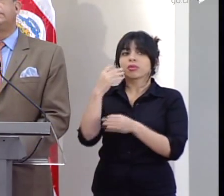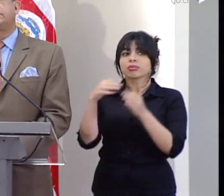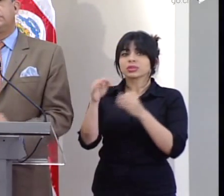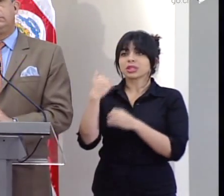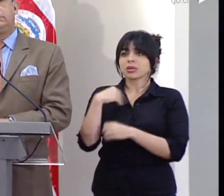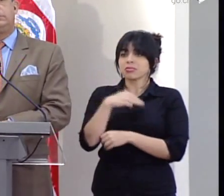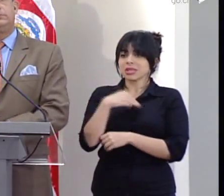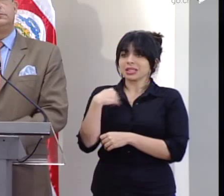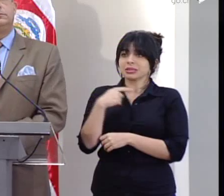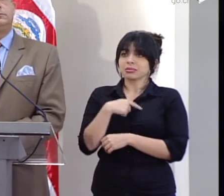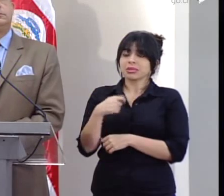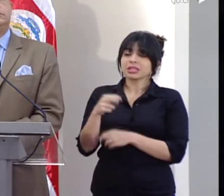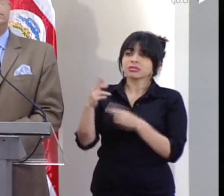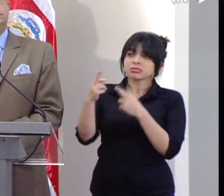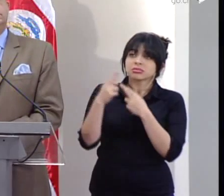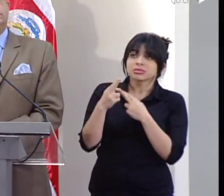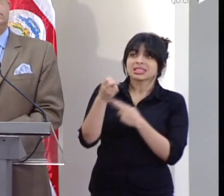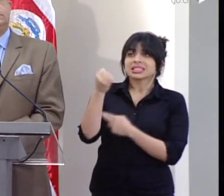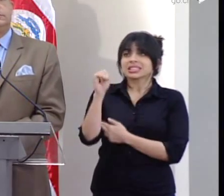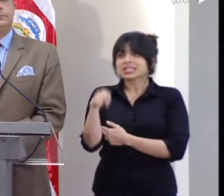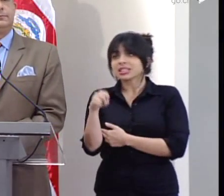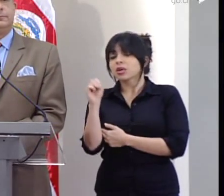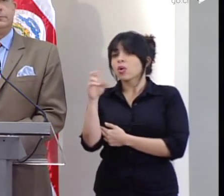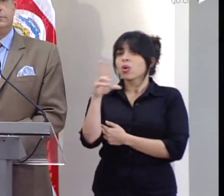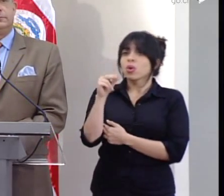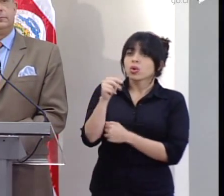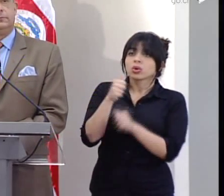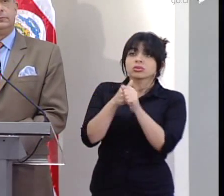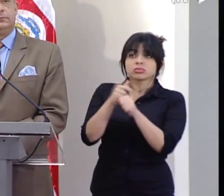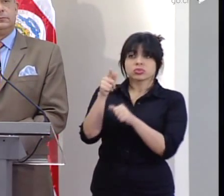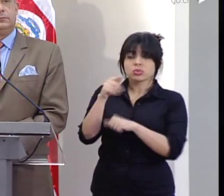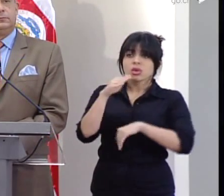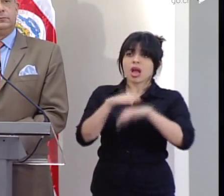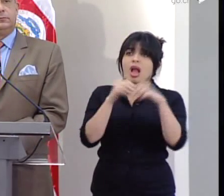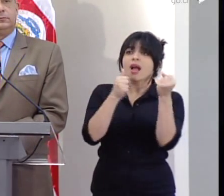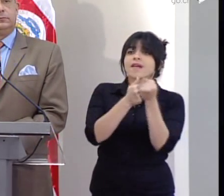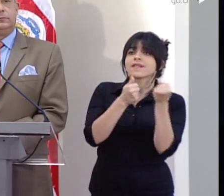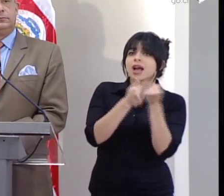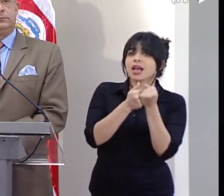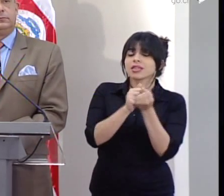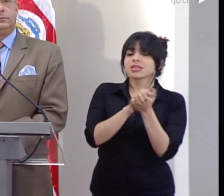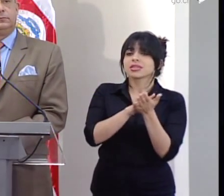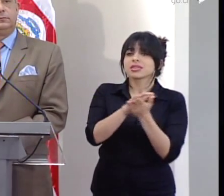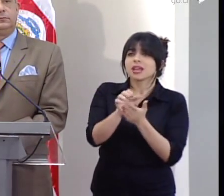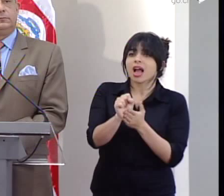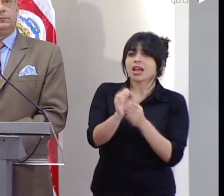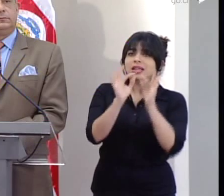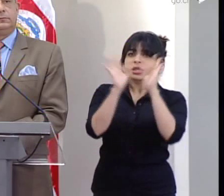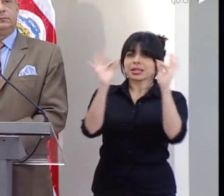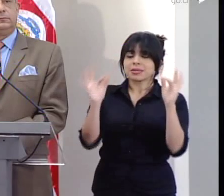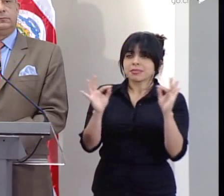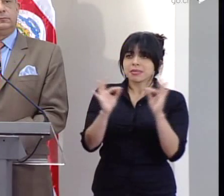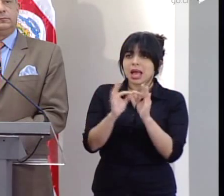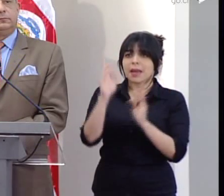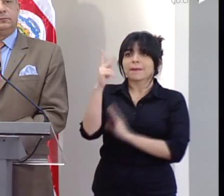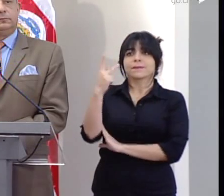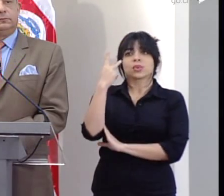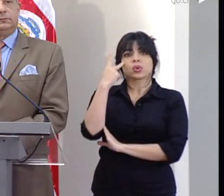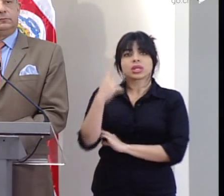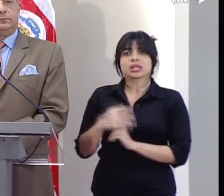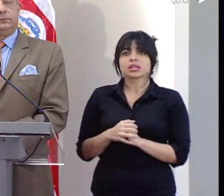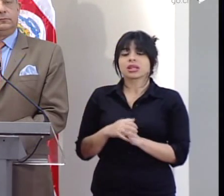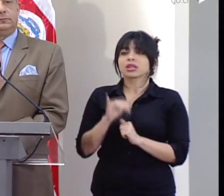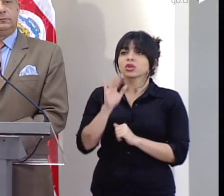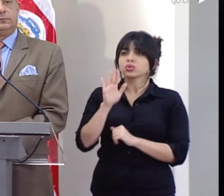Presidencia. ¿Sí o no lo va a seguir usted avalando el daño, el deterioro, la imagen política de